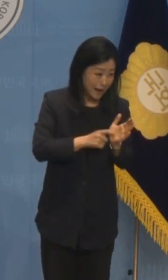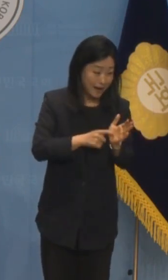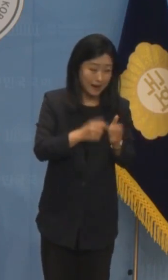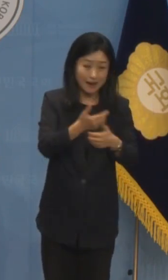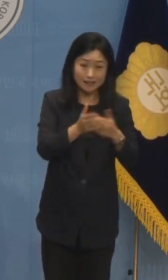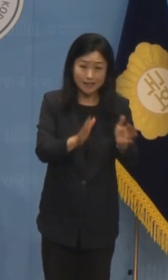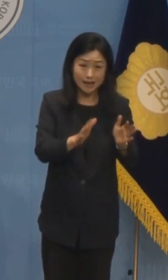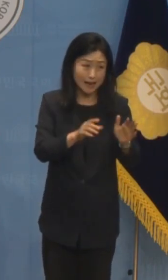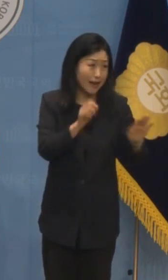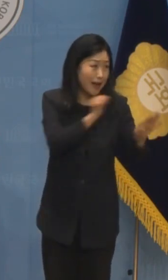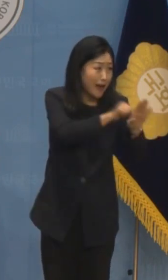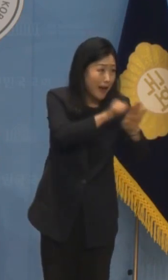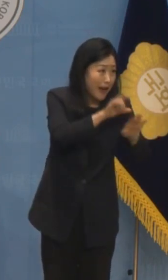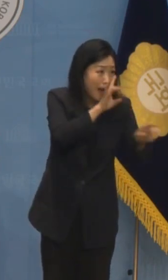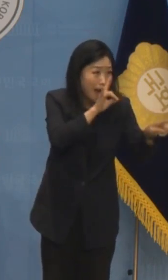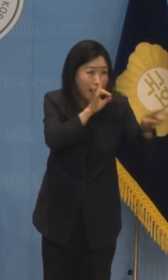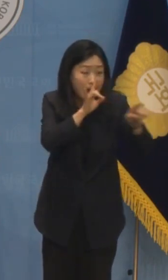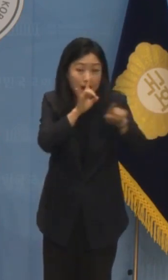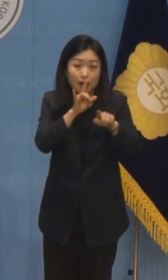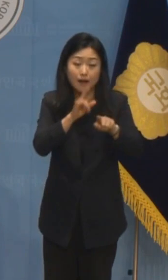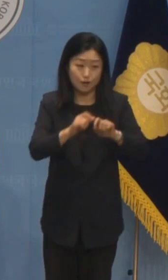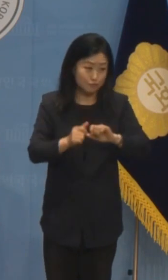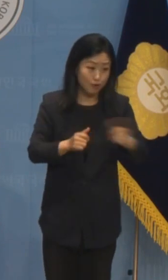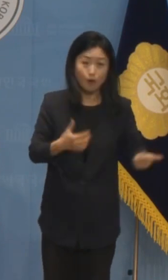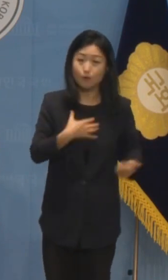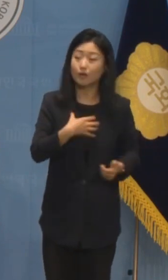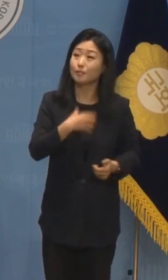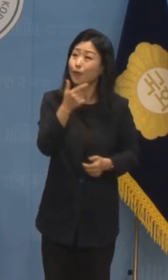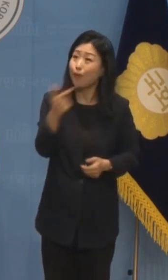못하고 죽어나가겠습니까?